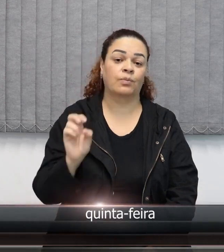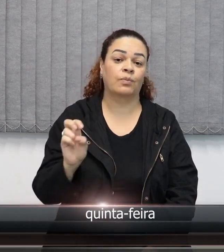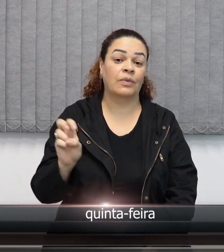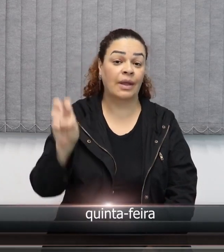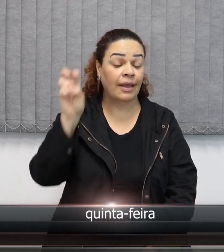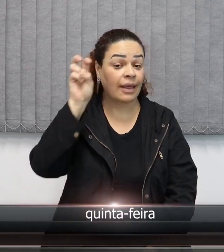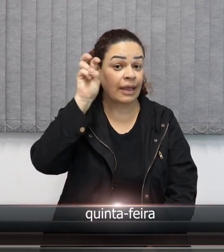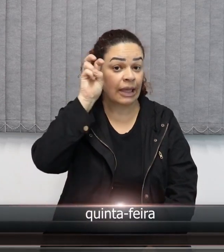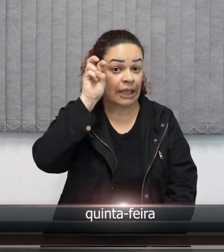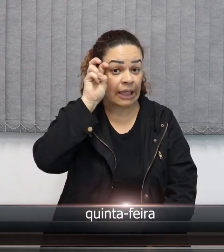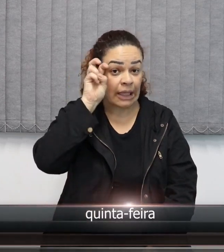quinta-feira,